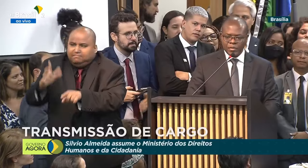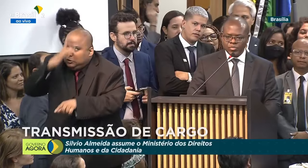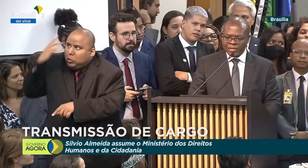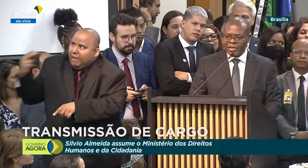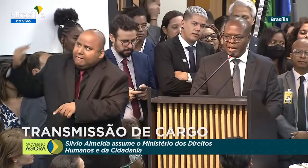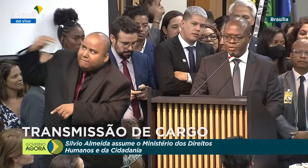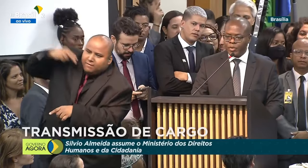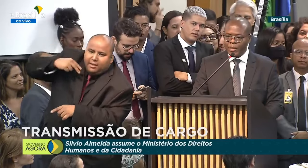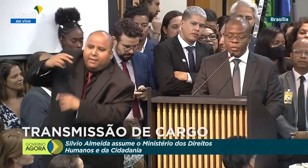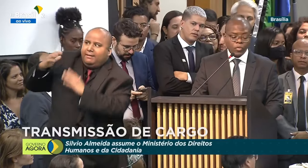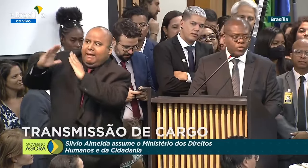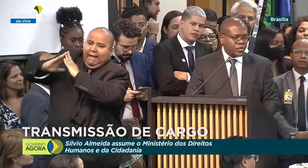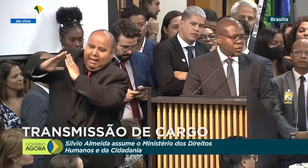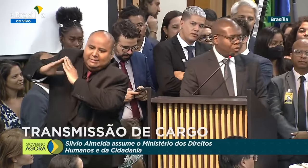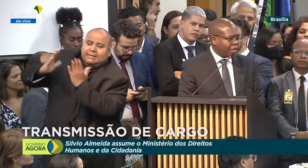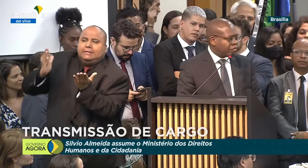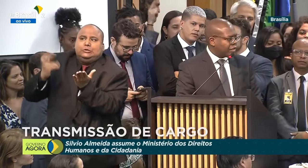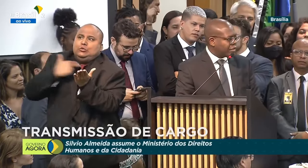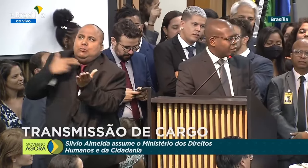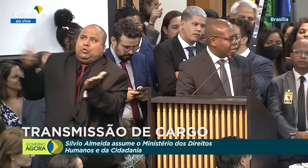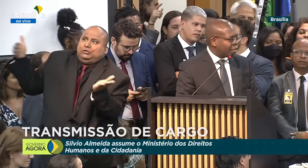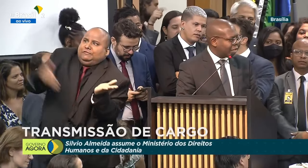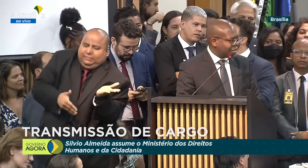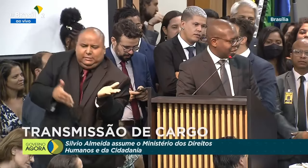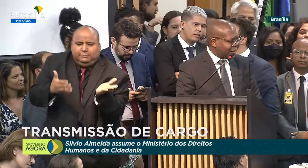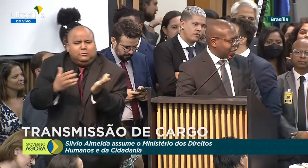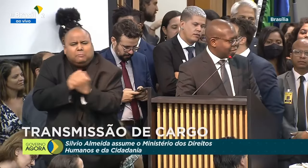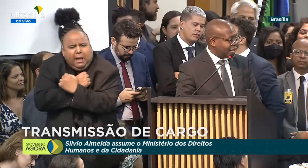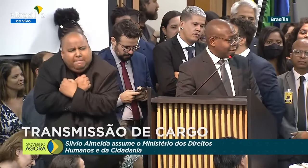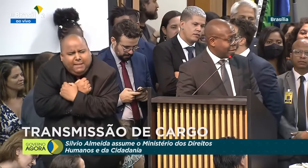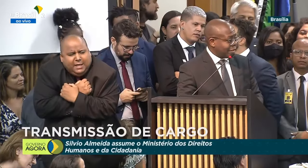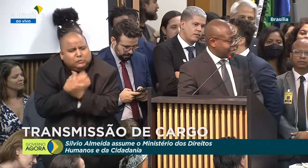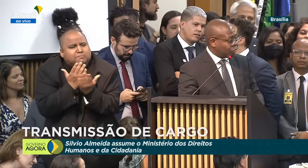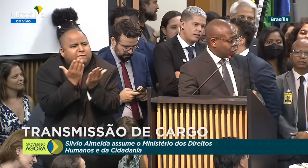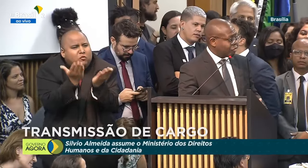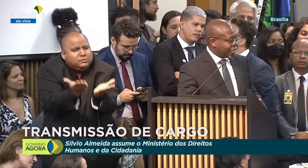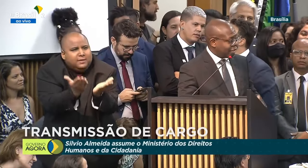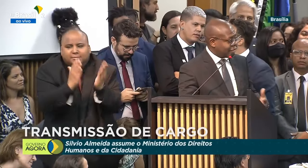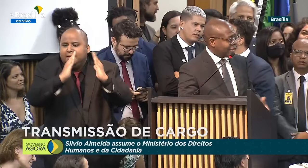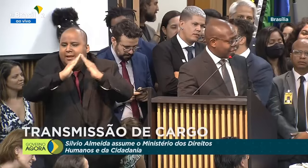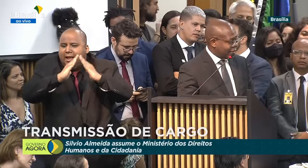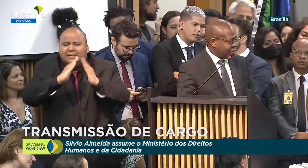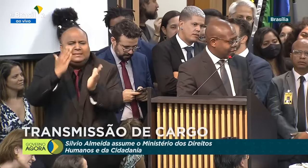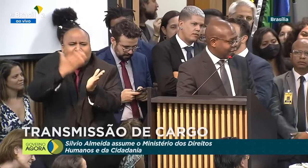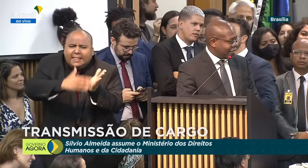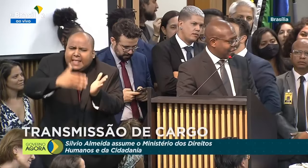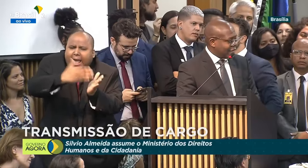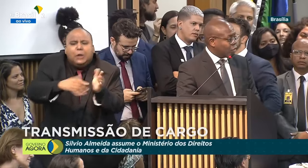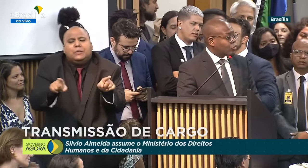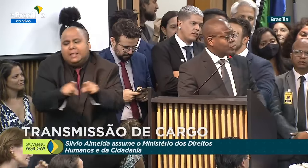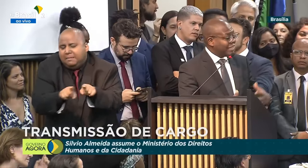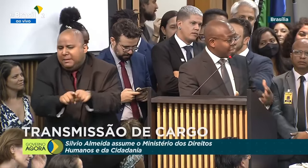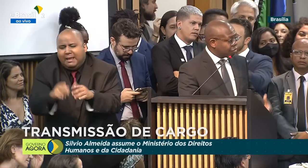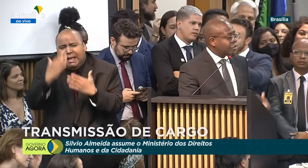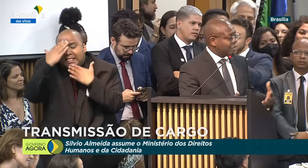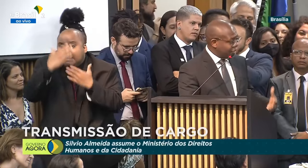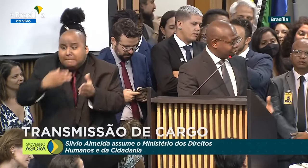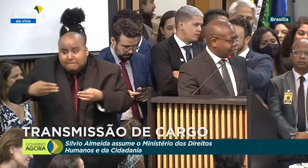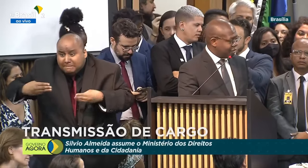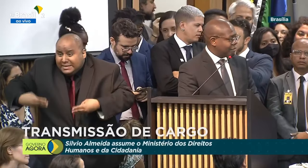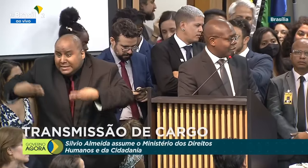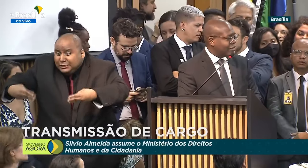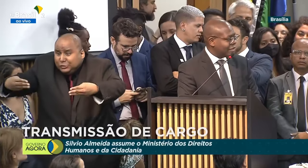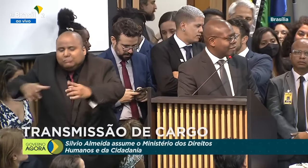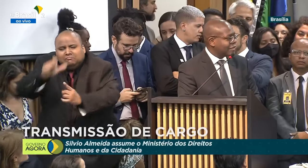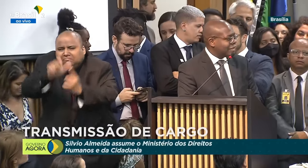de suas casas porque por algum motivo não puderam ver então quero abraçar e abraça e abraçar todo secretário secretários os ministros